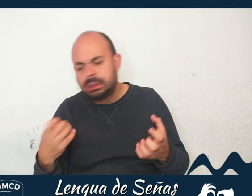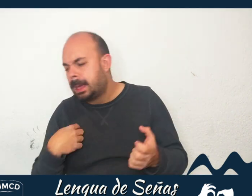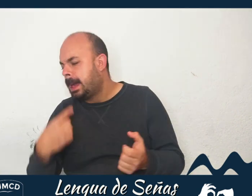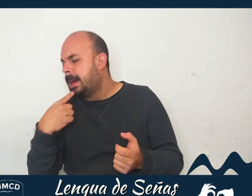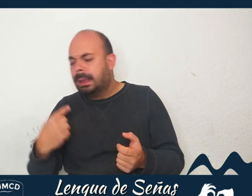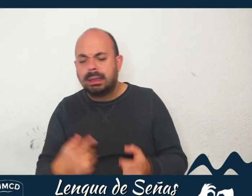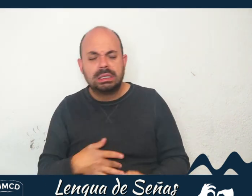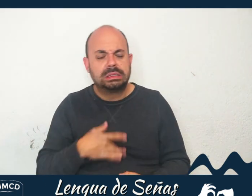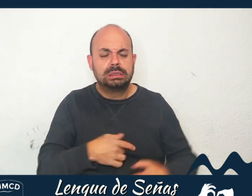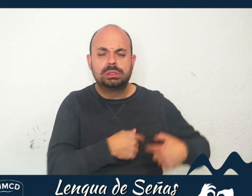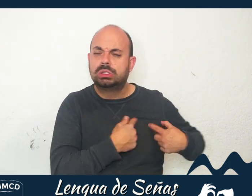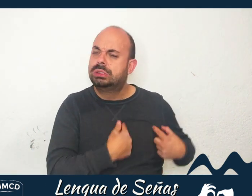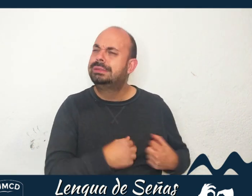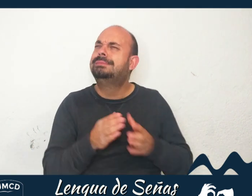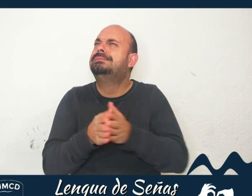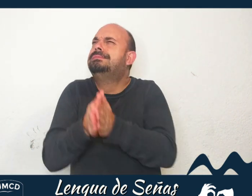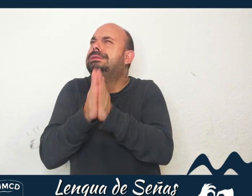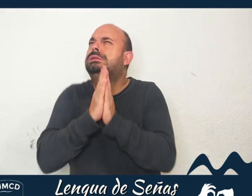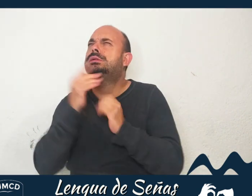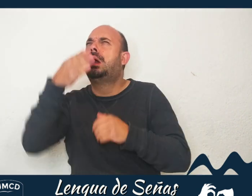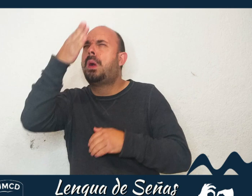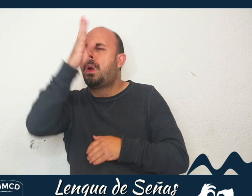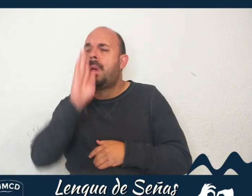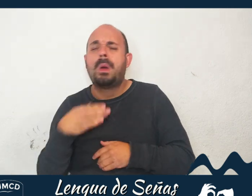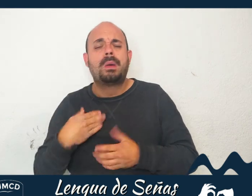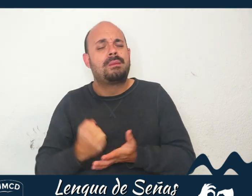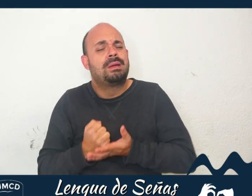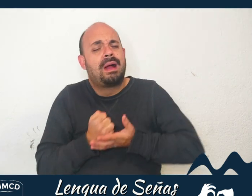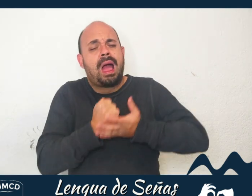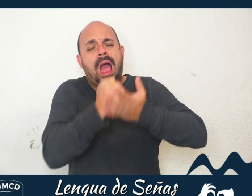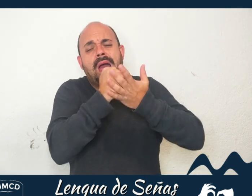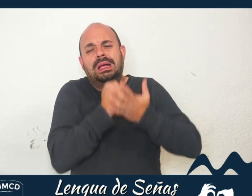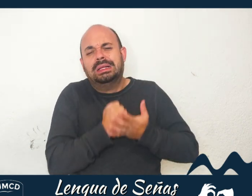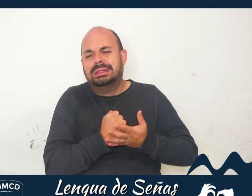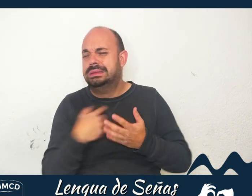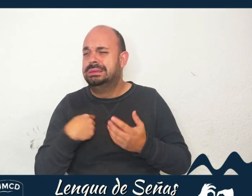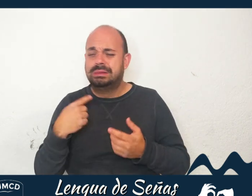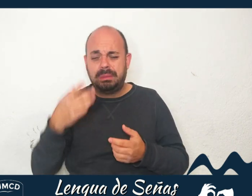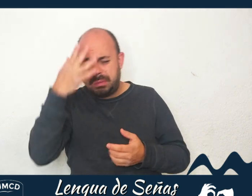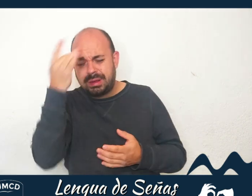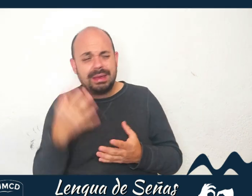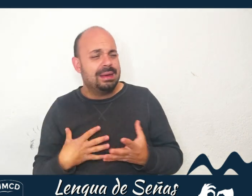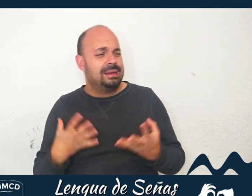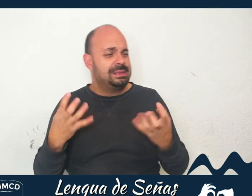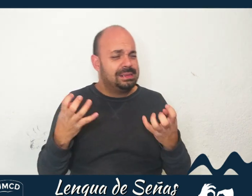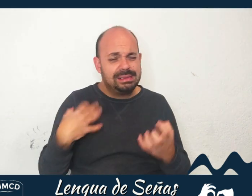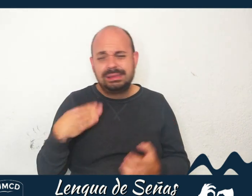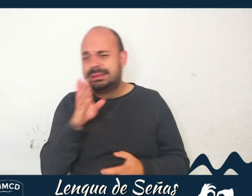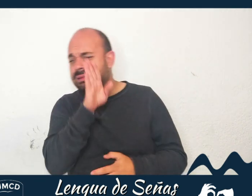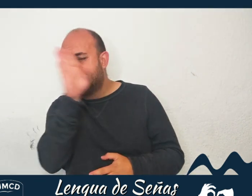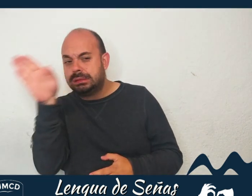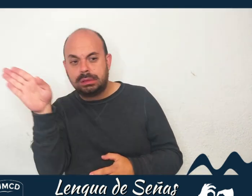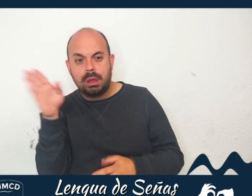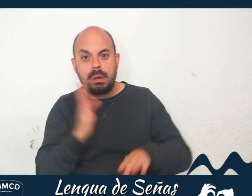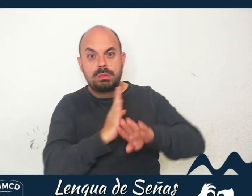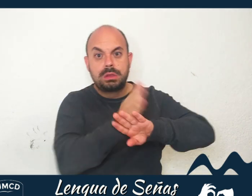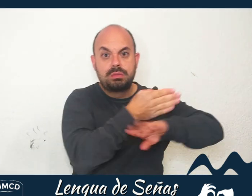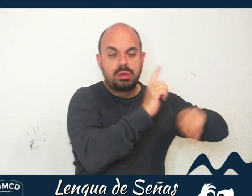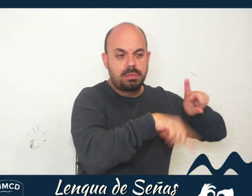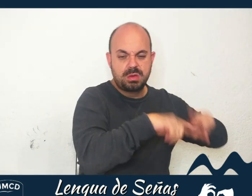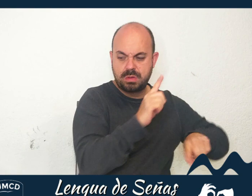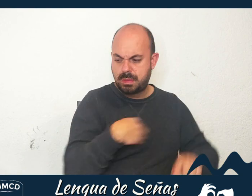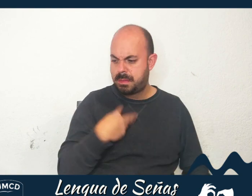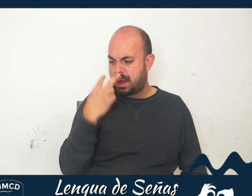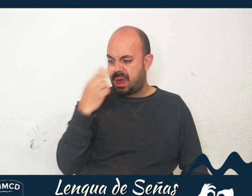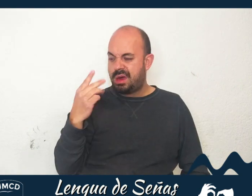gran oportunidad. Tal vez para los hermanos en Corinto vieron el amor, la preocupación de Pablo como